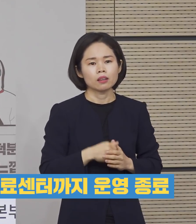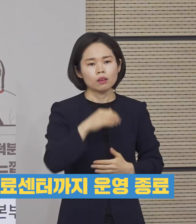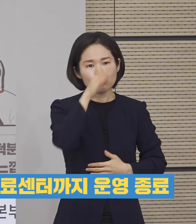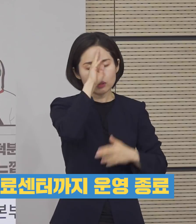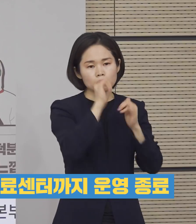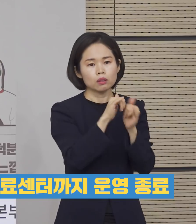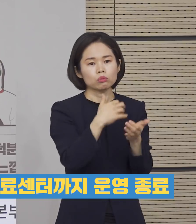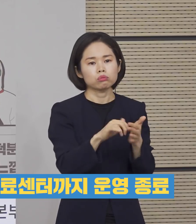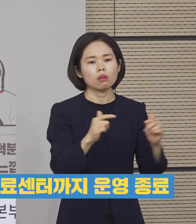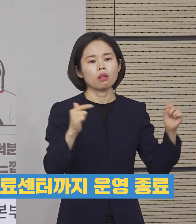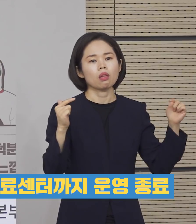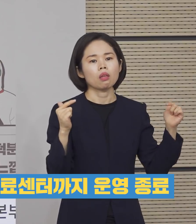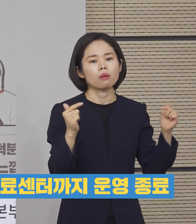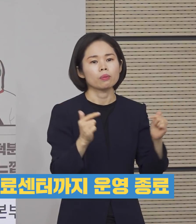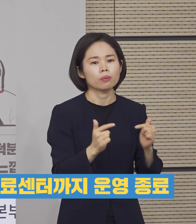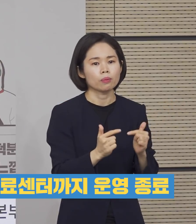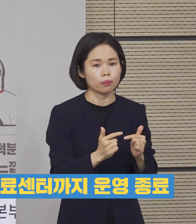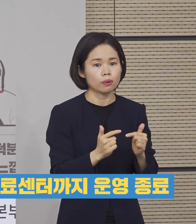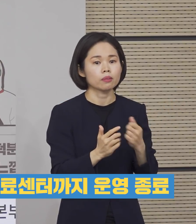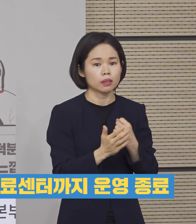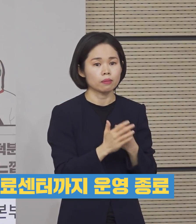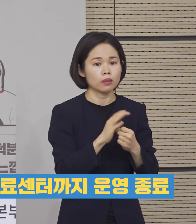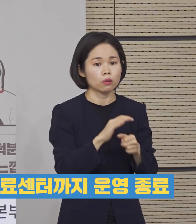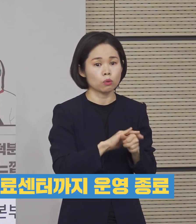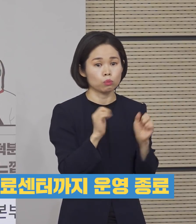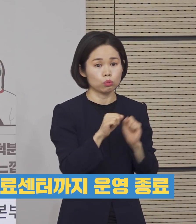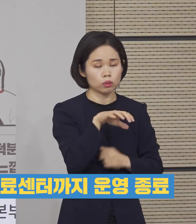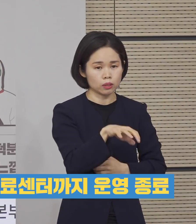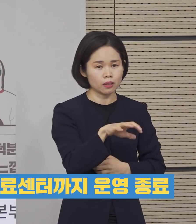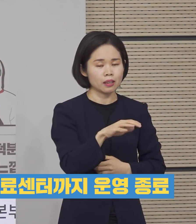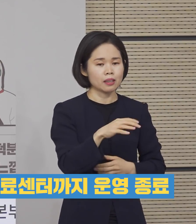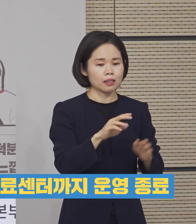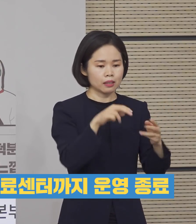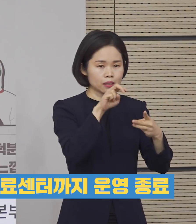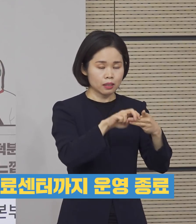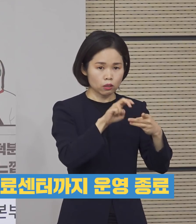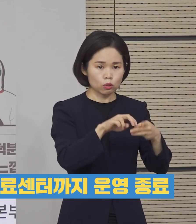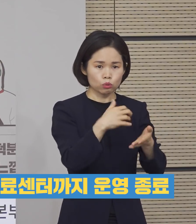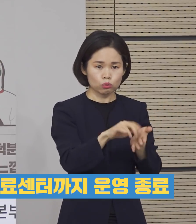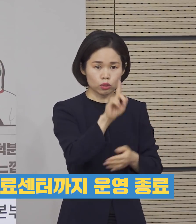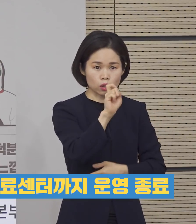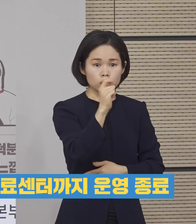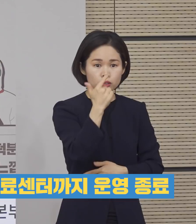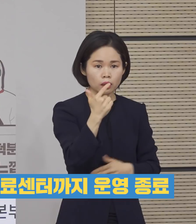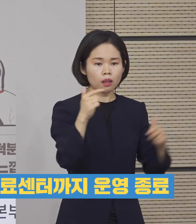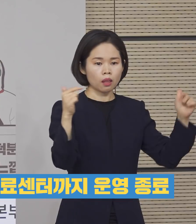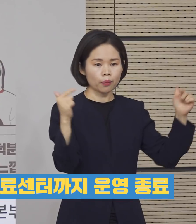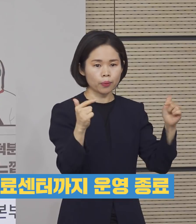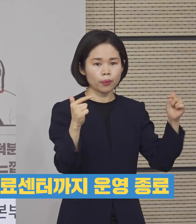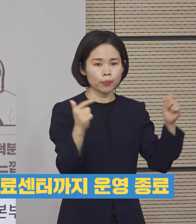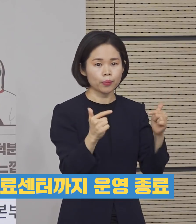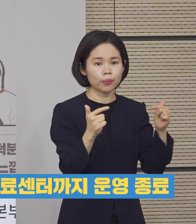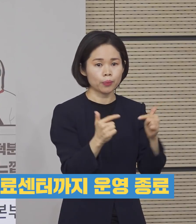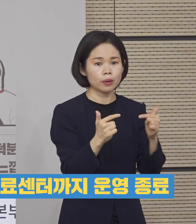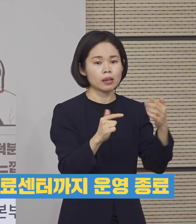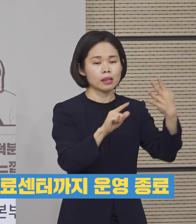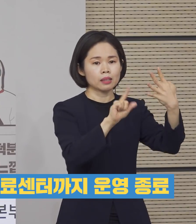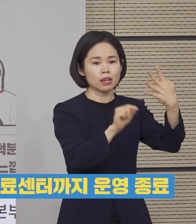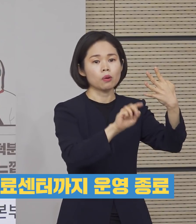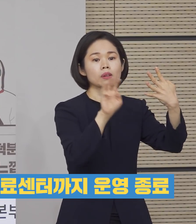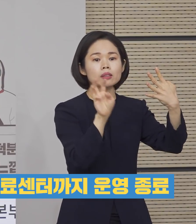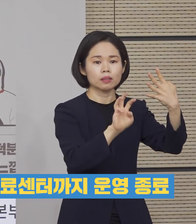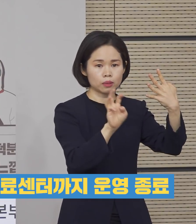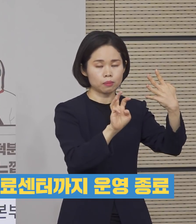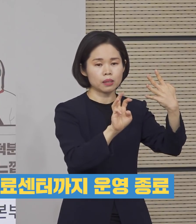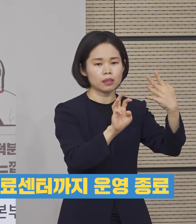왔습니다. 환자가 줄어들매 따라 대구 경북 지역의 16개 센터를 단계적으로